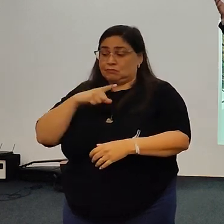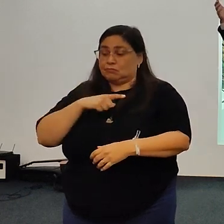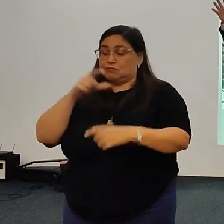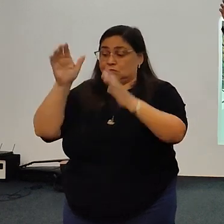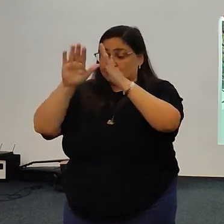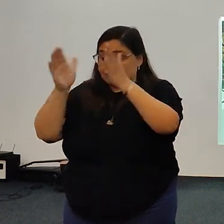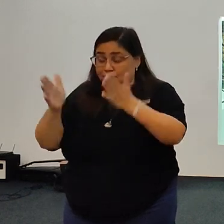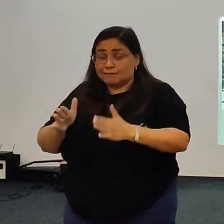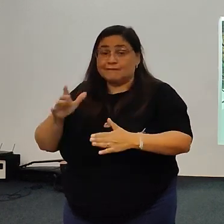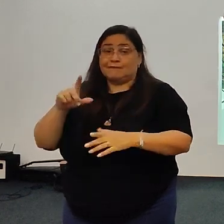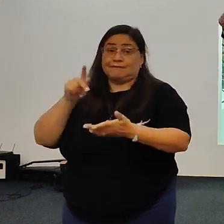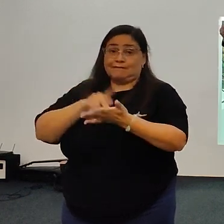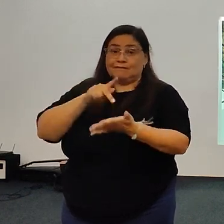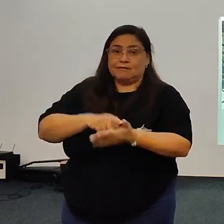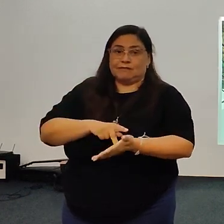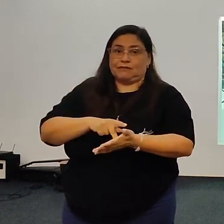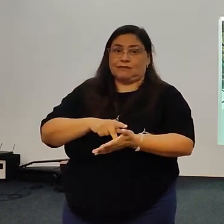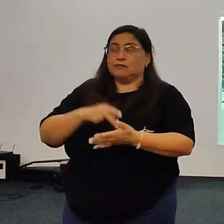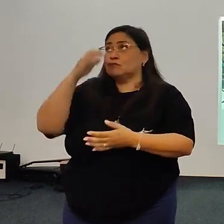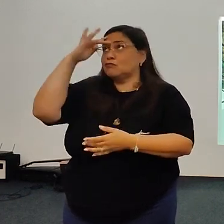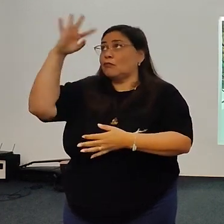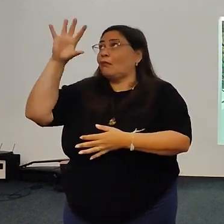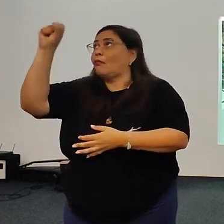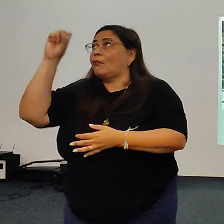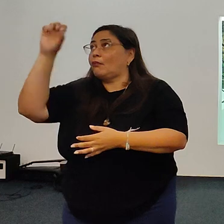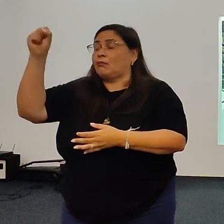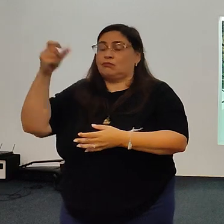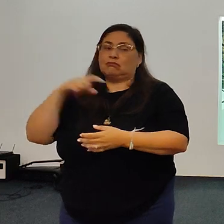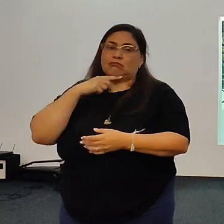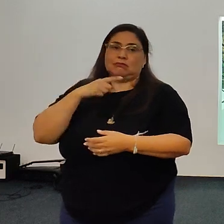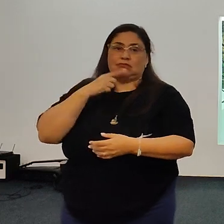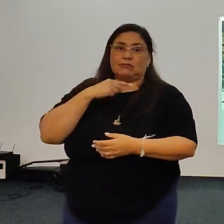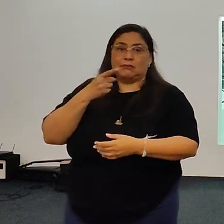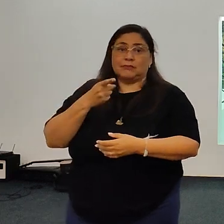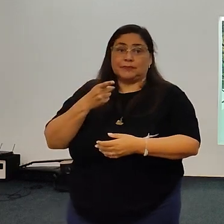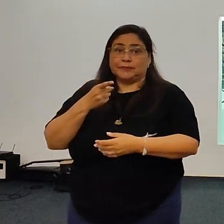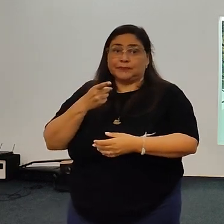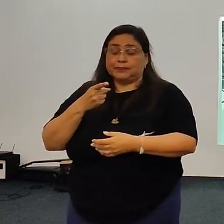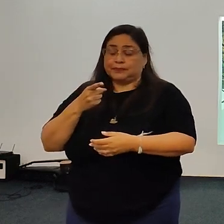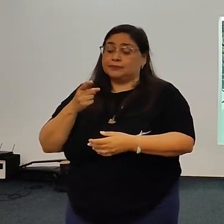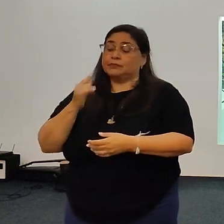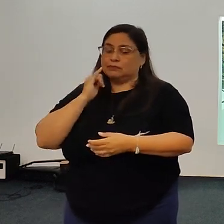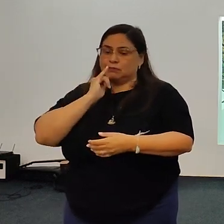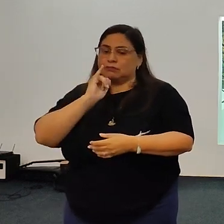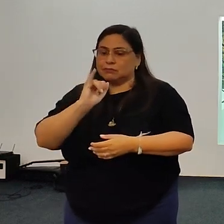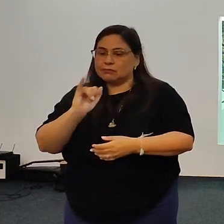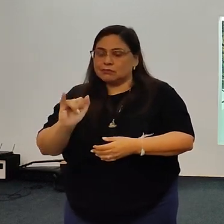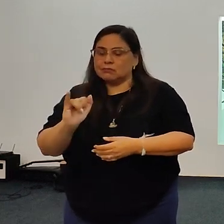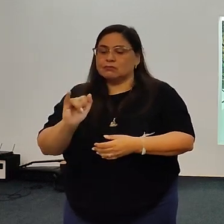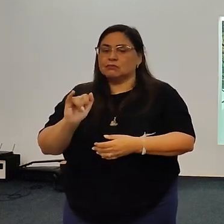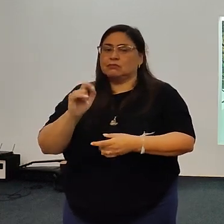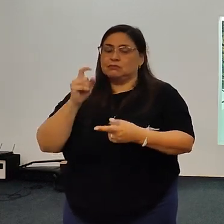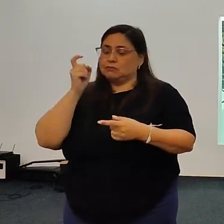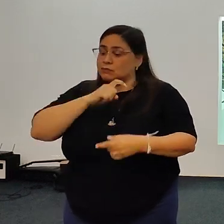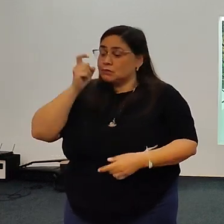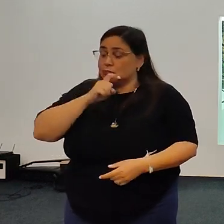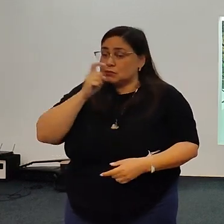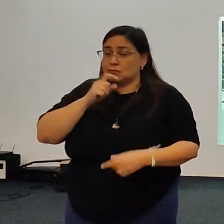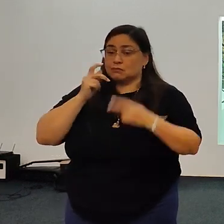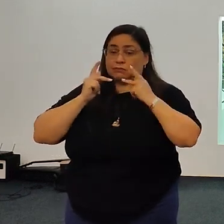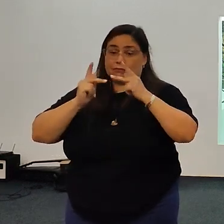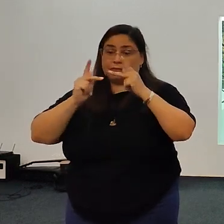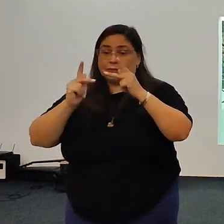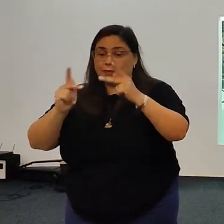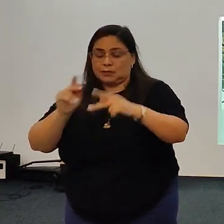um espírito, você apalpa uma matéria. Então ele faz questão de dizer o seguinte: olha, essa heresia que está sendo